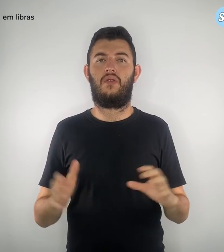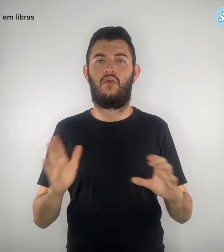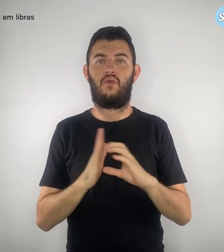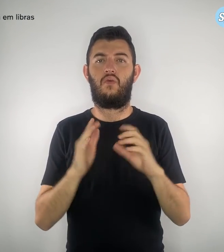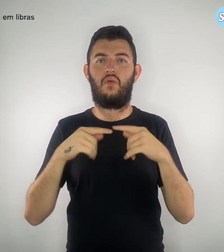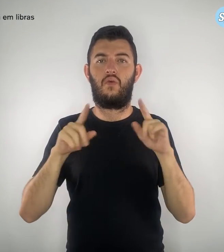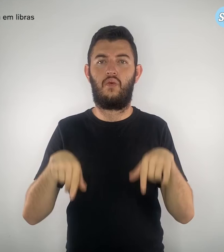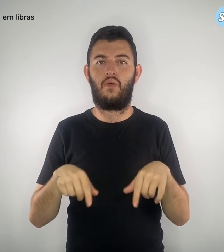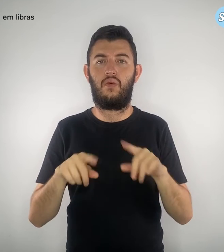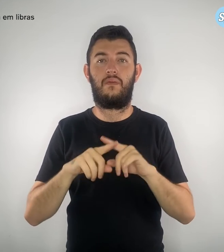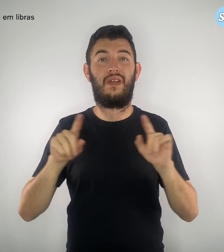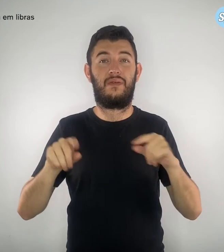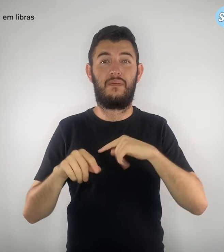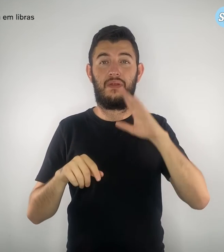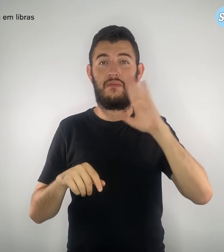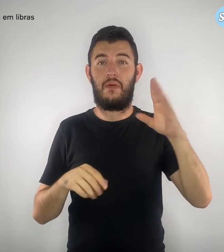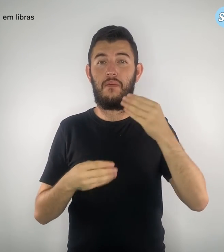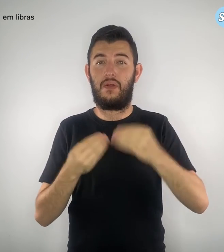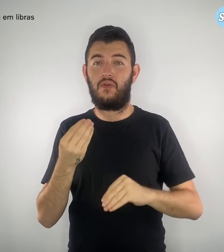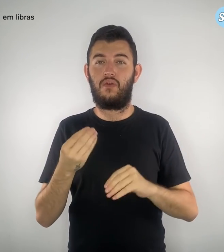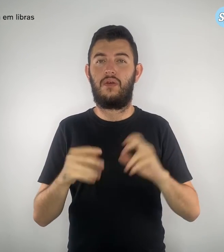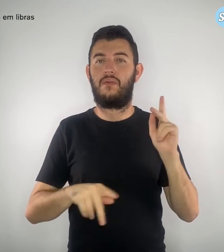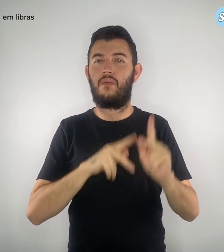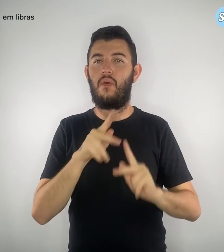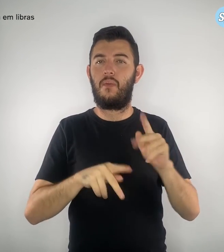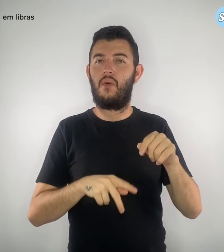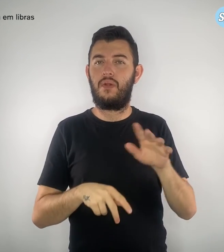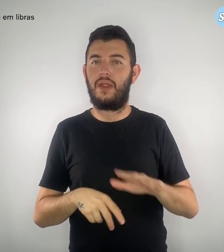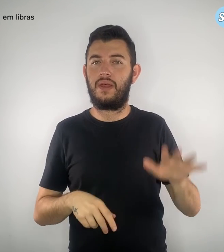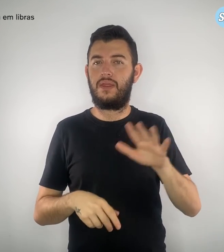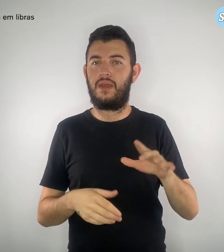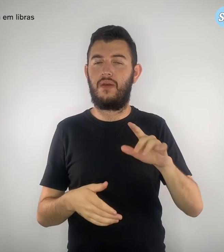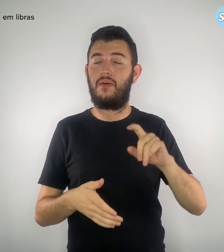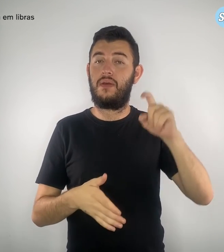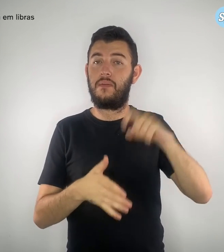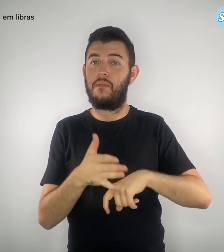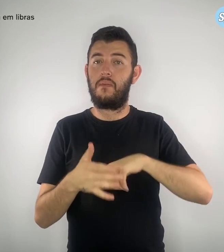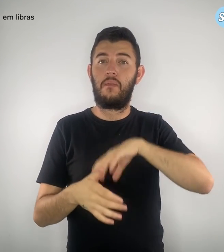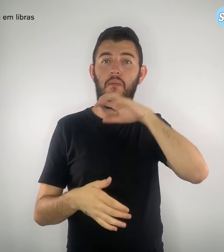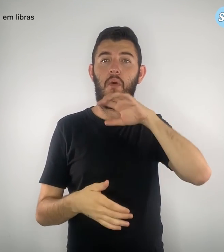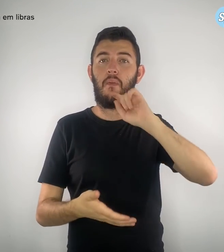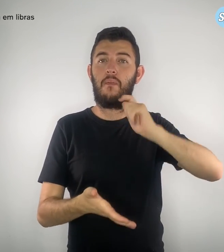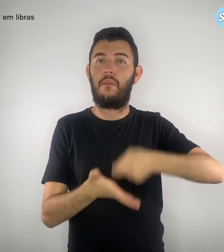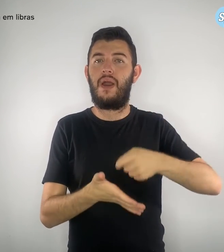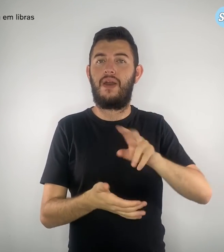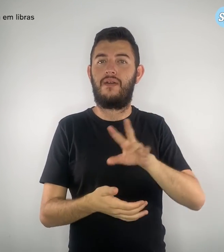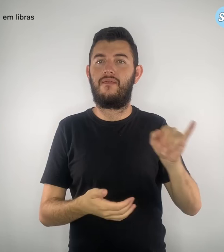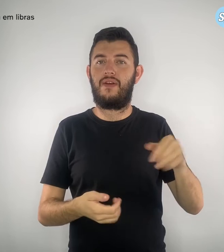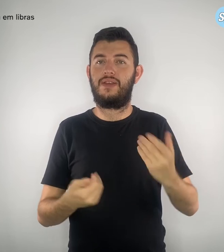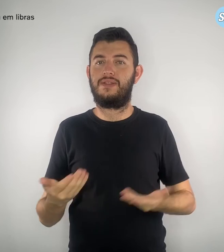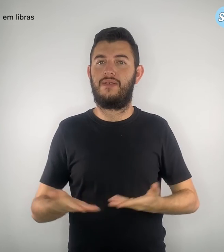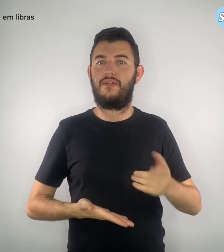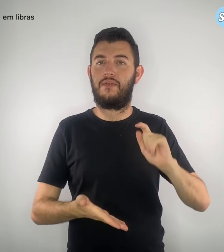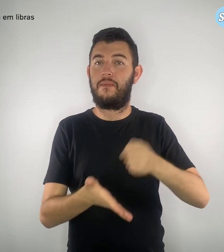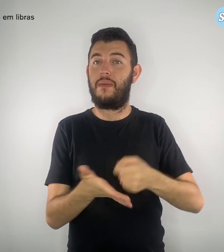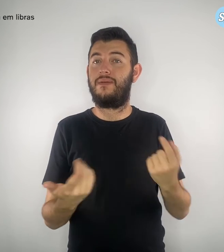a população, que além de pagar impostos, terá de pagar pelos serviços.